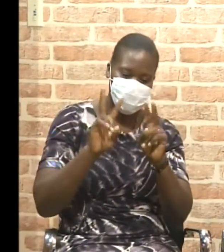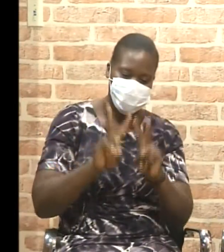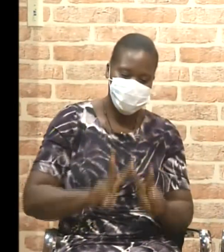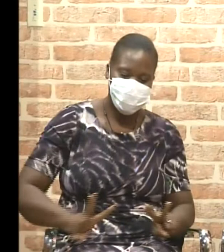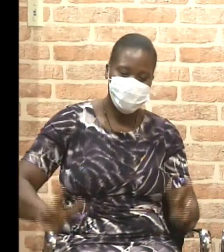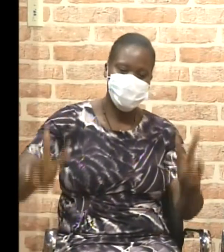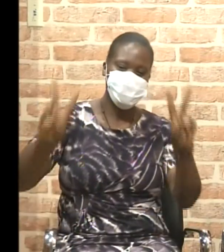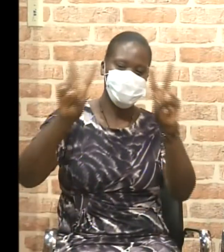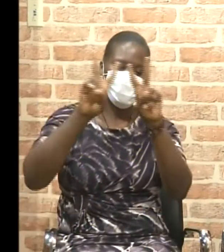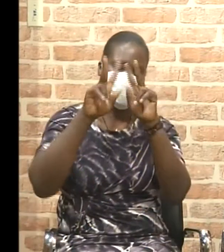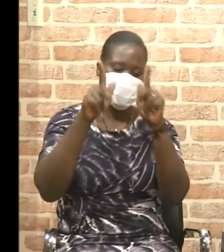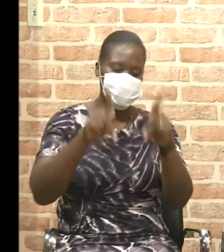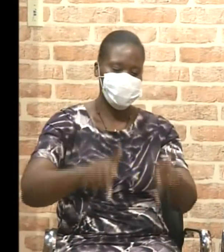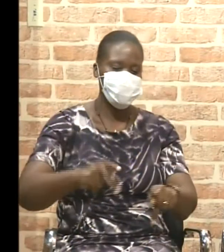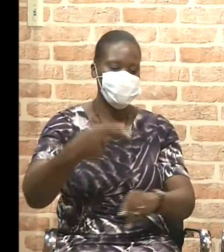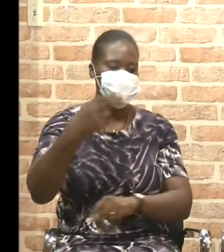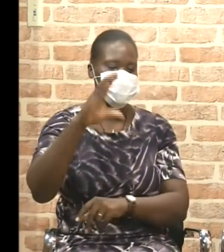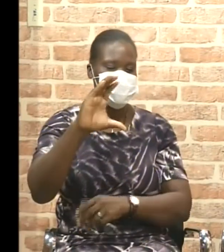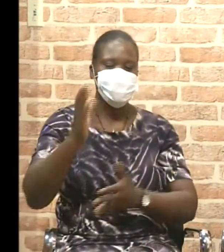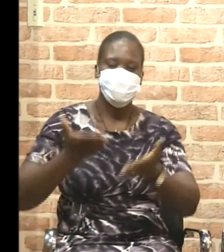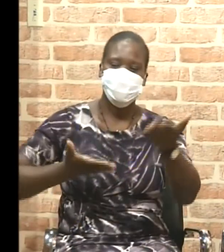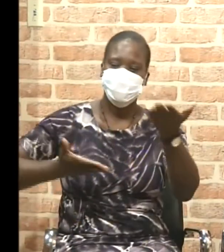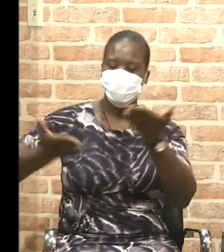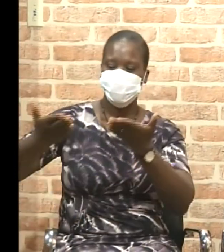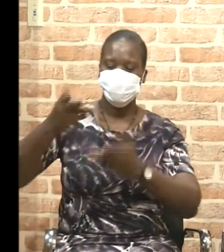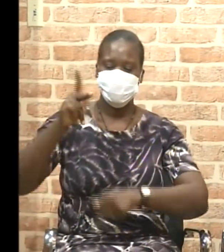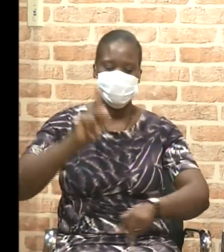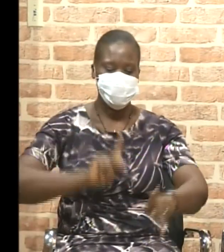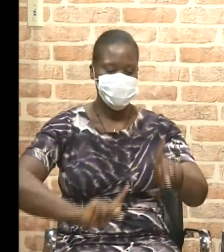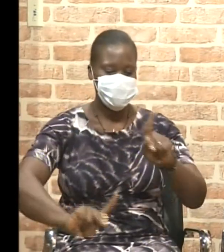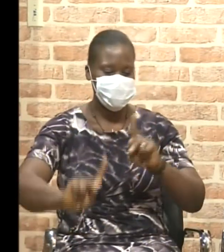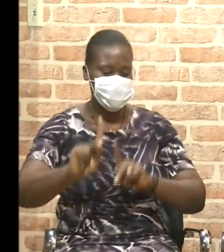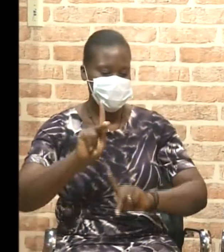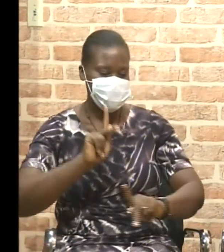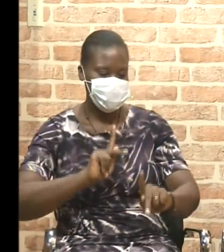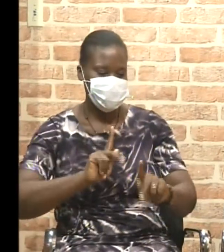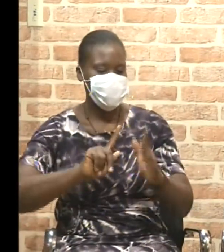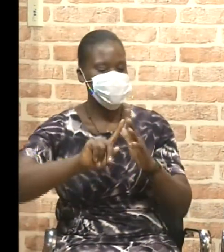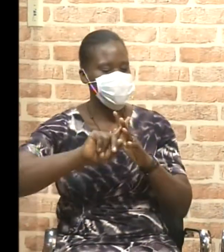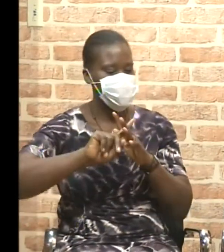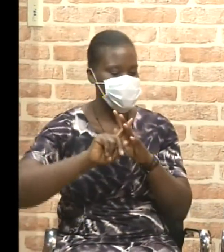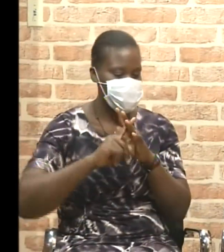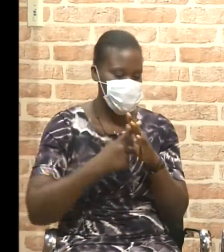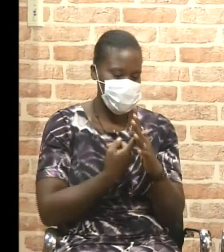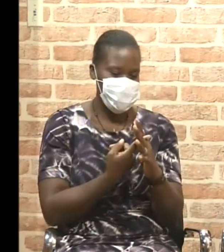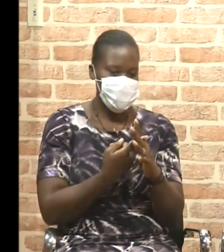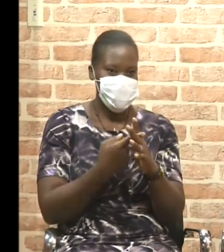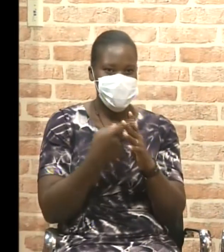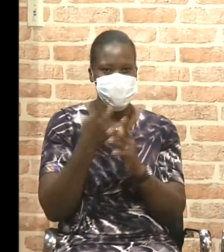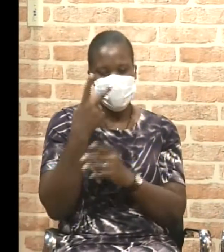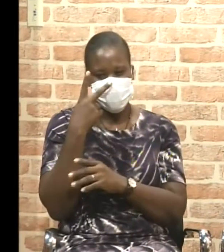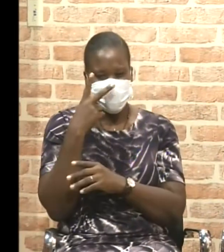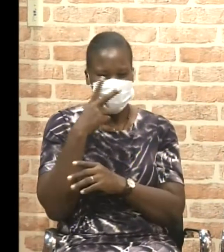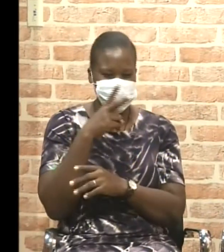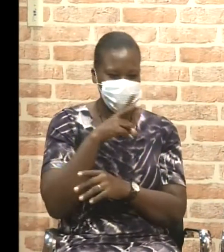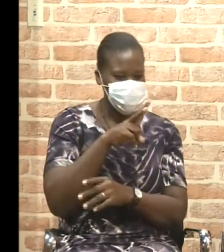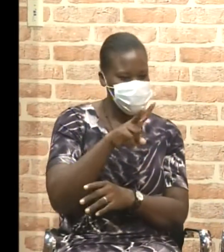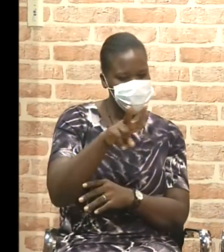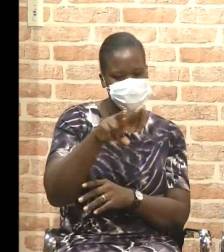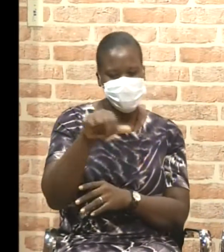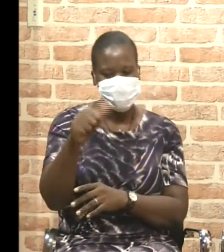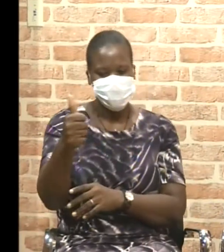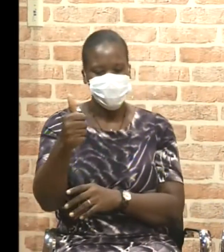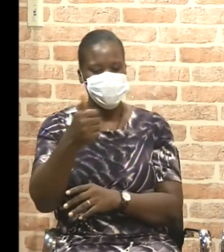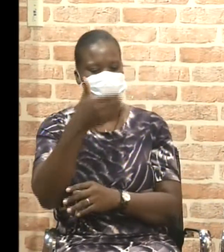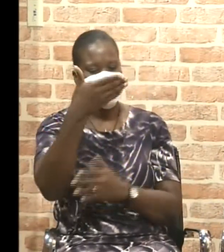pour qu'il soit capable justement de servir la population. Et nous commencer tout, au moins, à garder l'autre aspect. Qui gens que nous